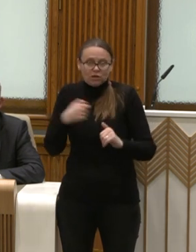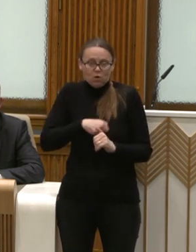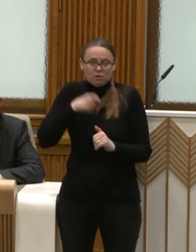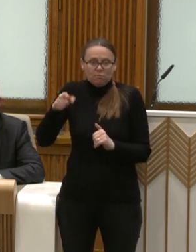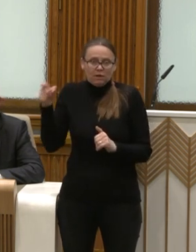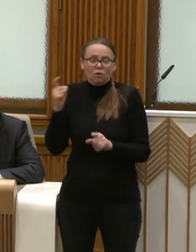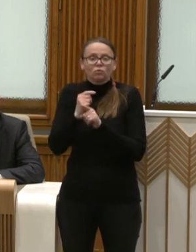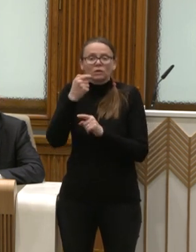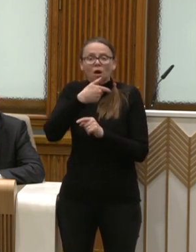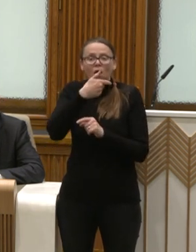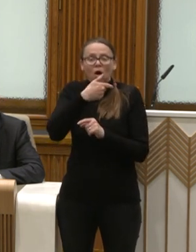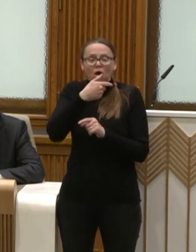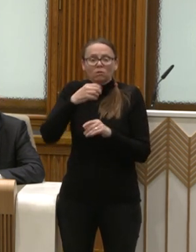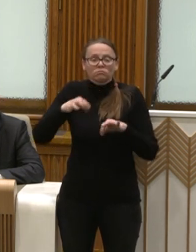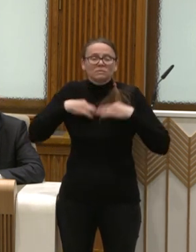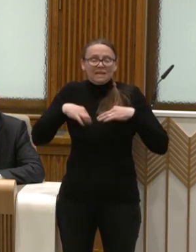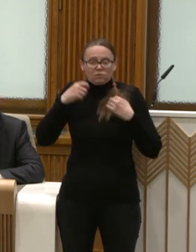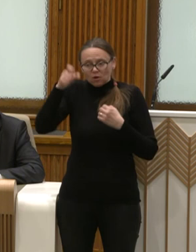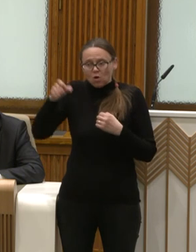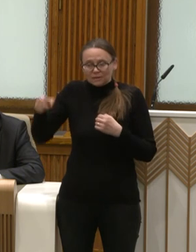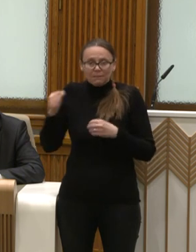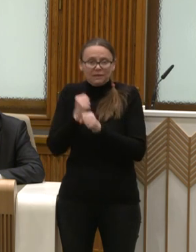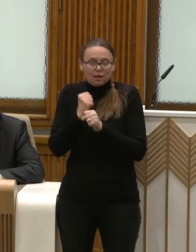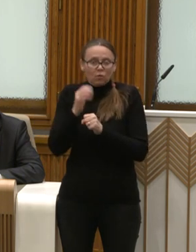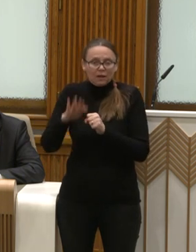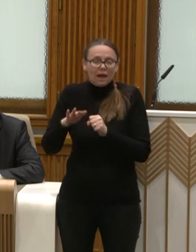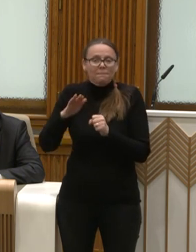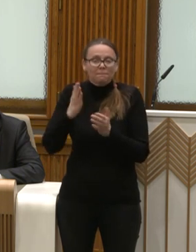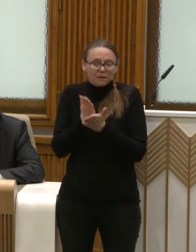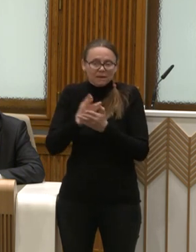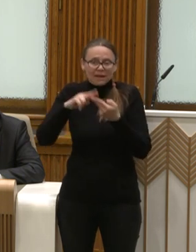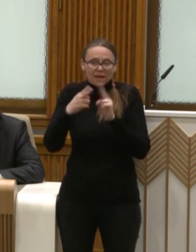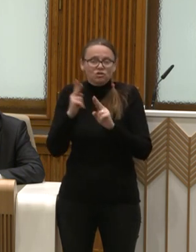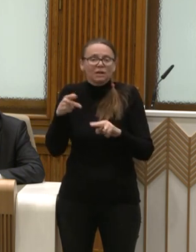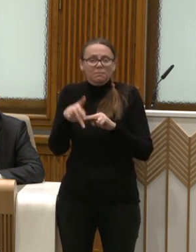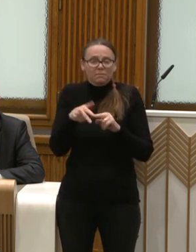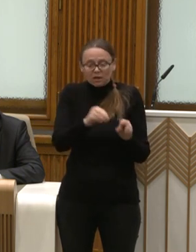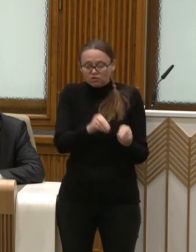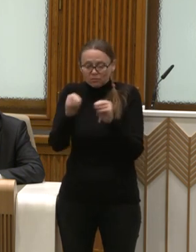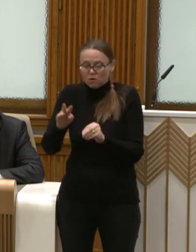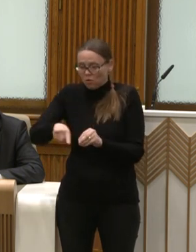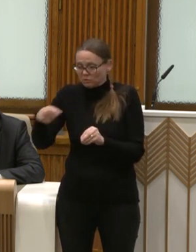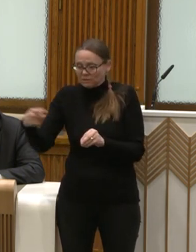potem z njimi ravna na primeren način, ki prepreči prenos na osebje.